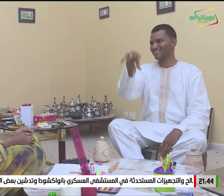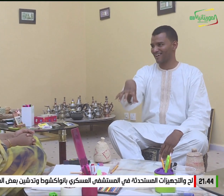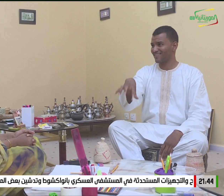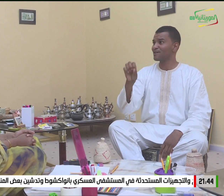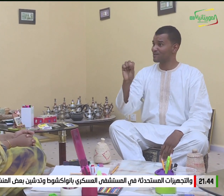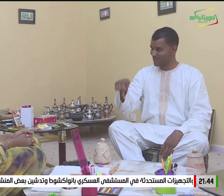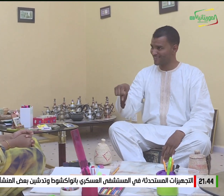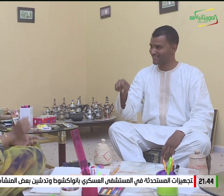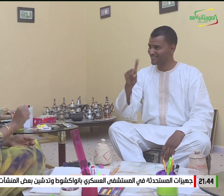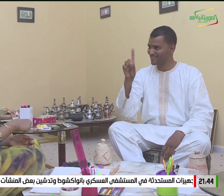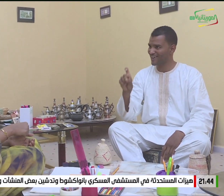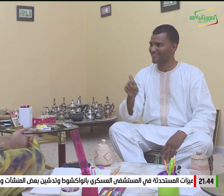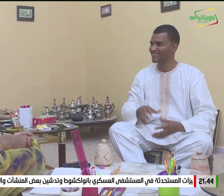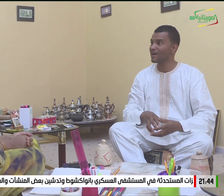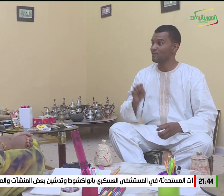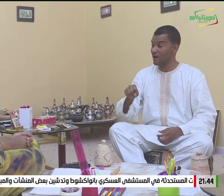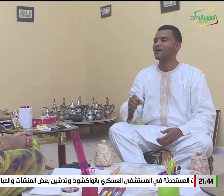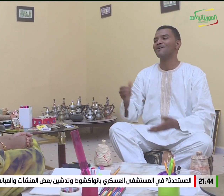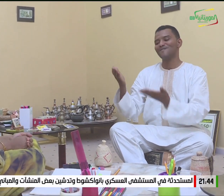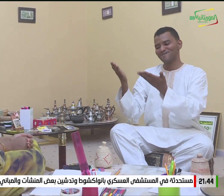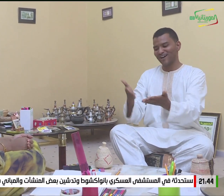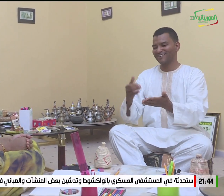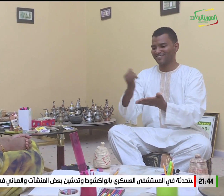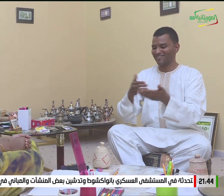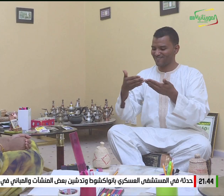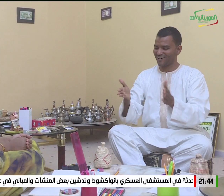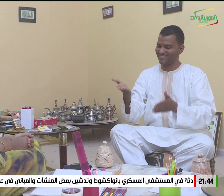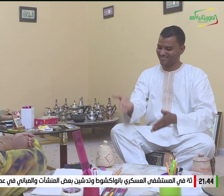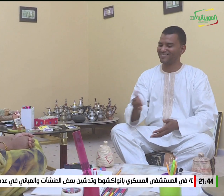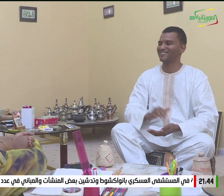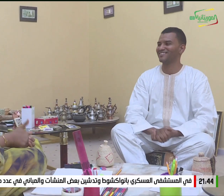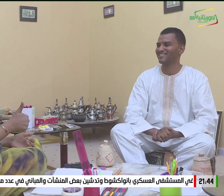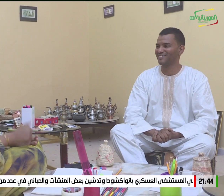رسمتنا اليوم حول موضوع الوحدة الوطنية. لنبدأ.